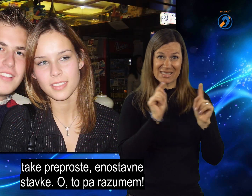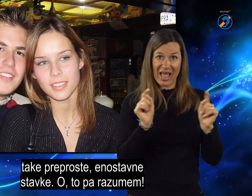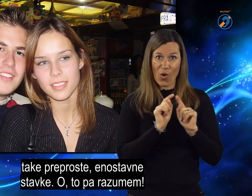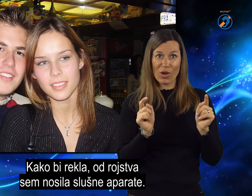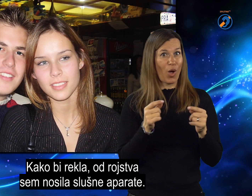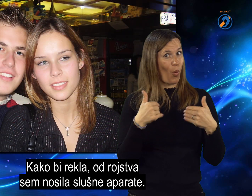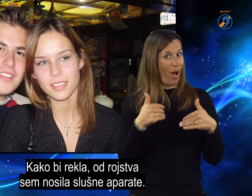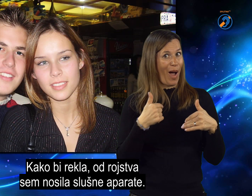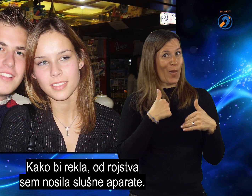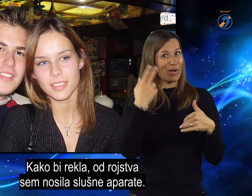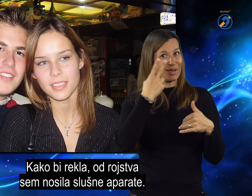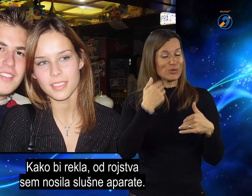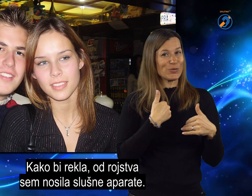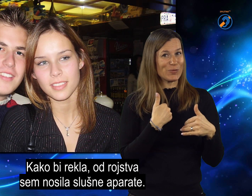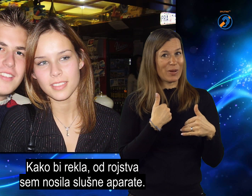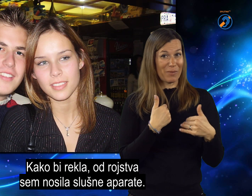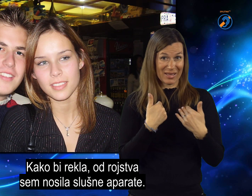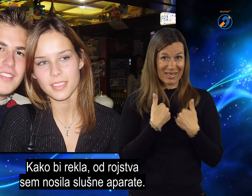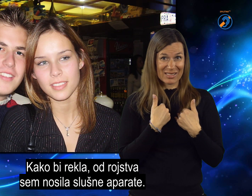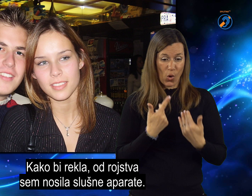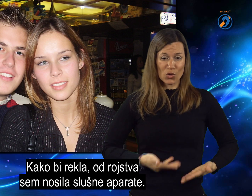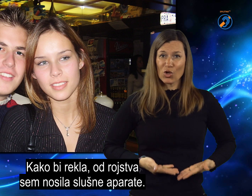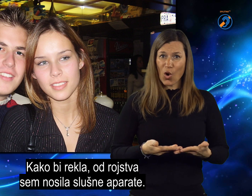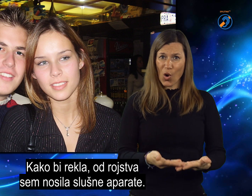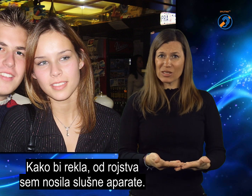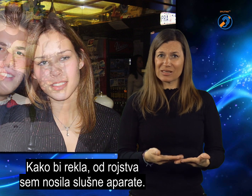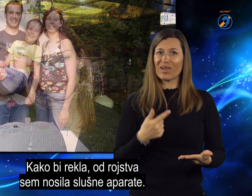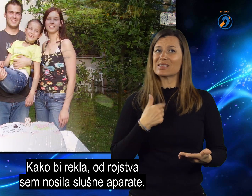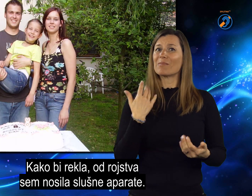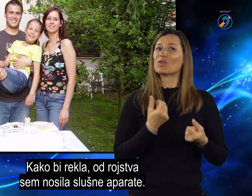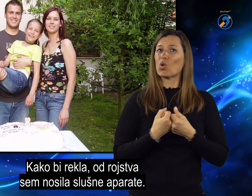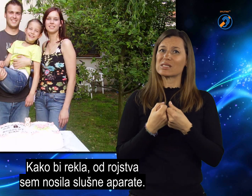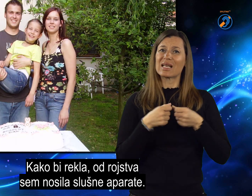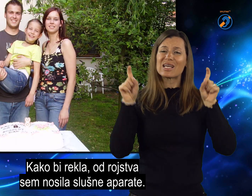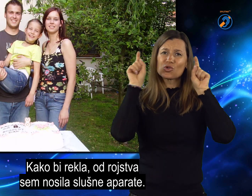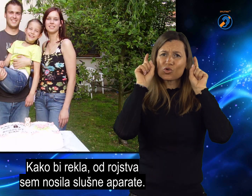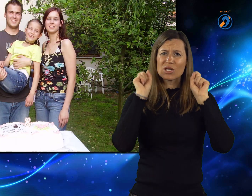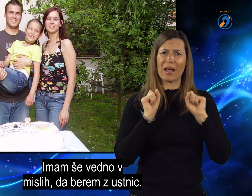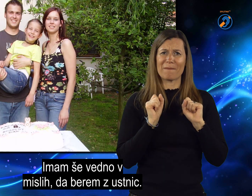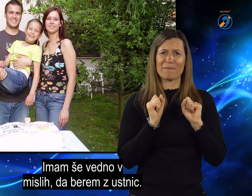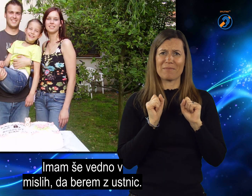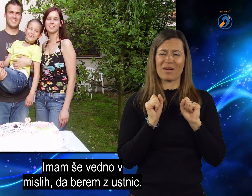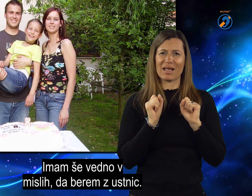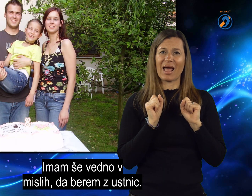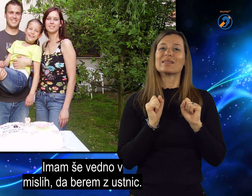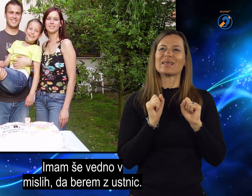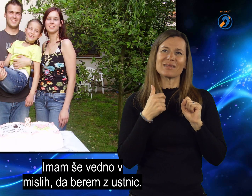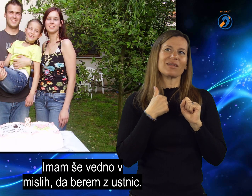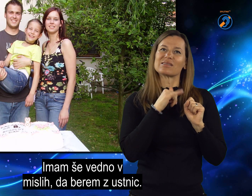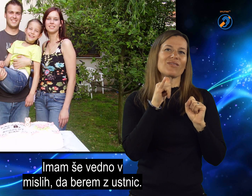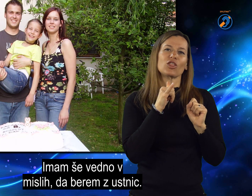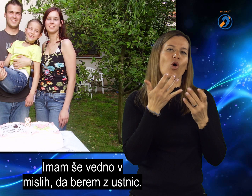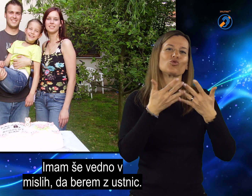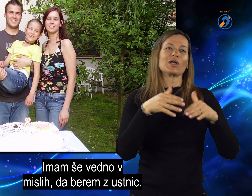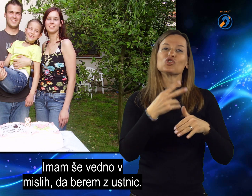razumem. A jaz sem, ko bi rekla, jaz od rojstva sem nosila slušne aparate, imam še več v mislih, da berem